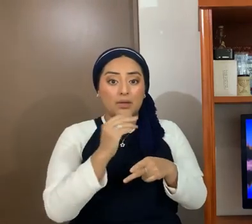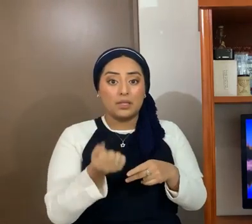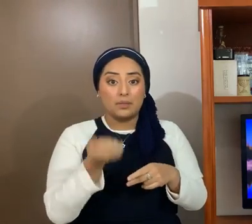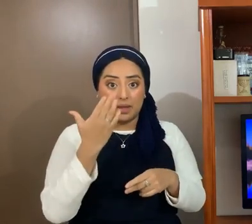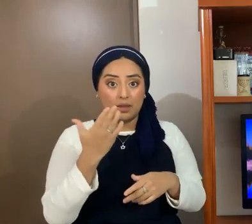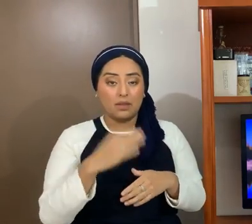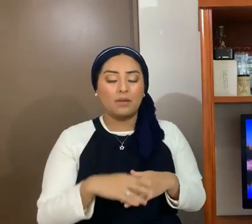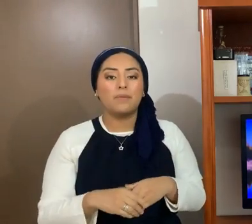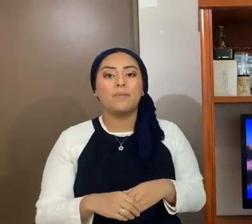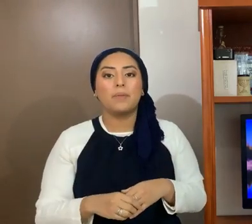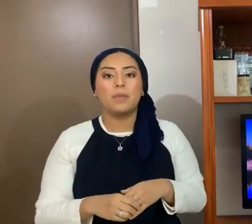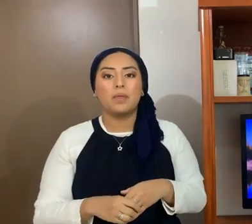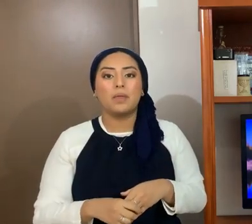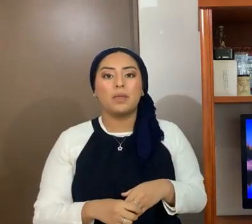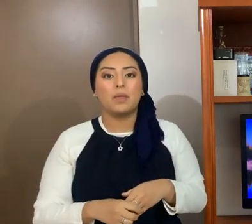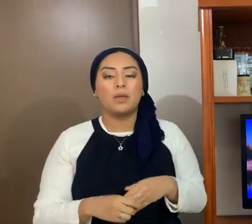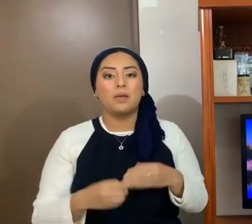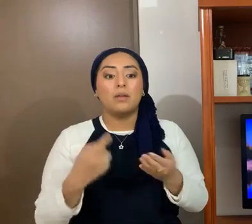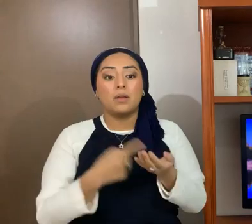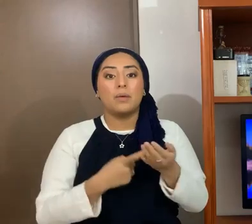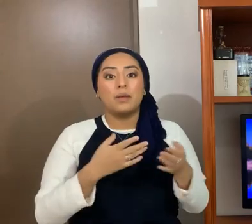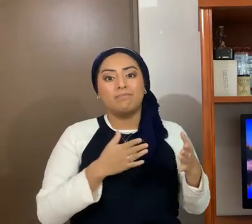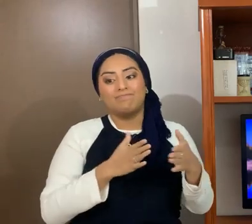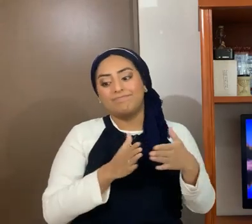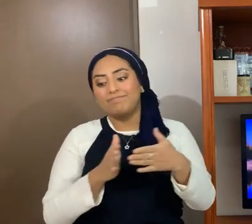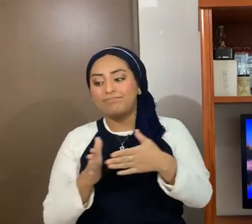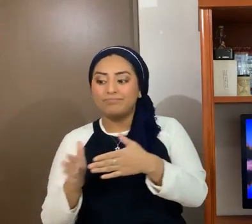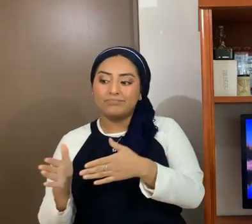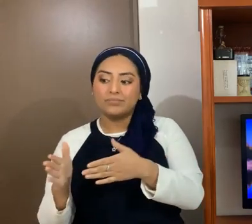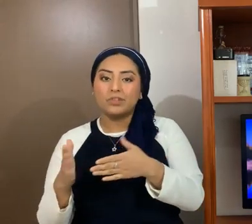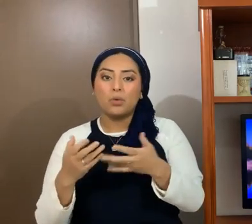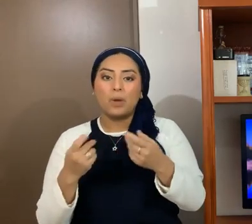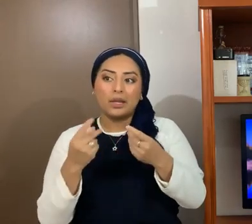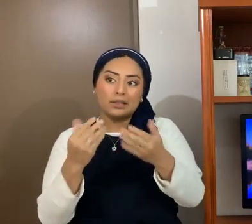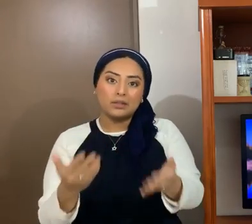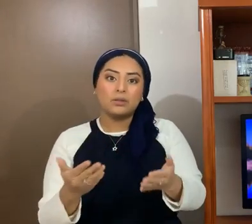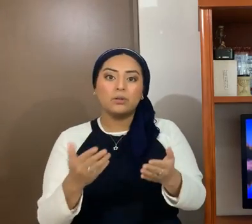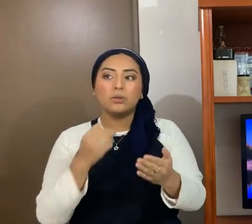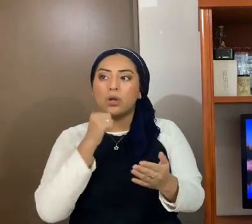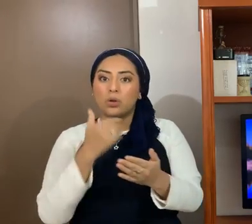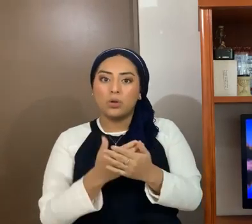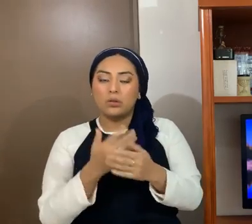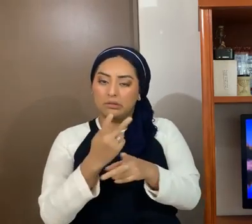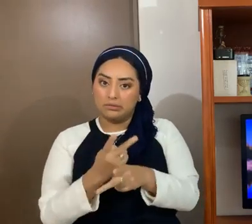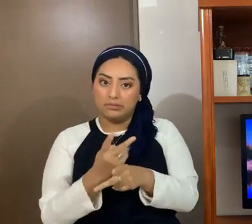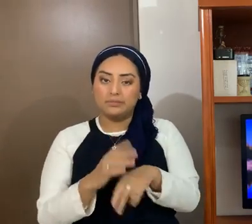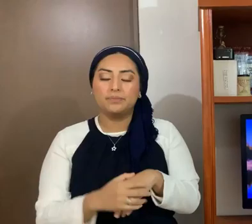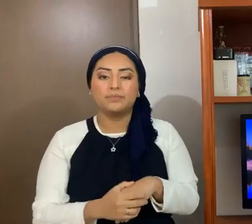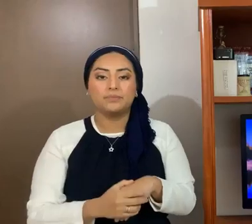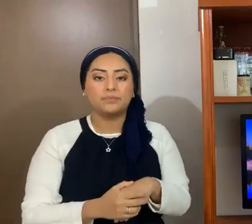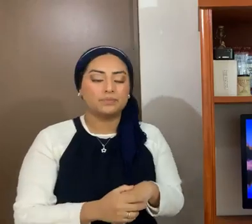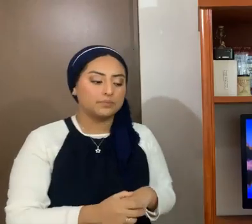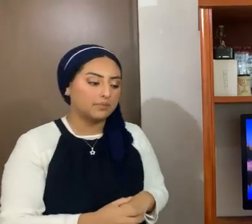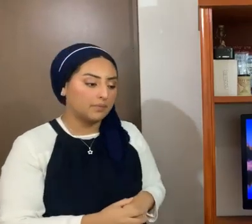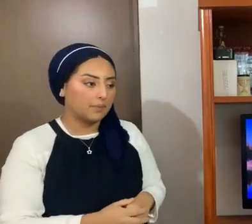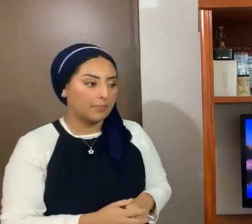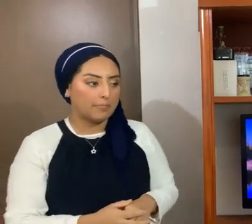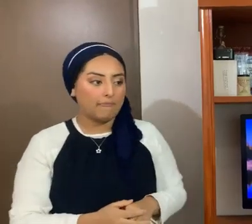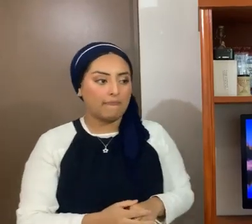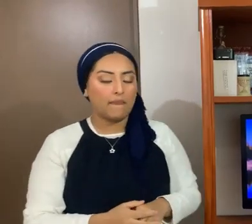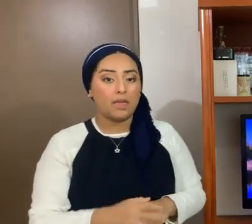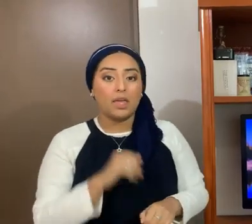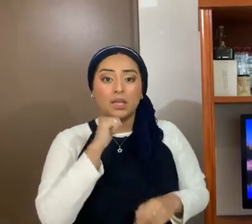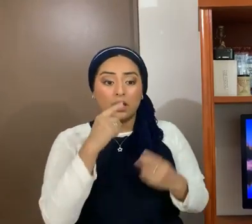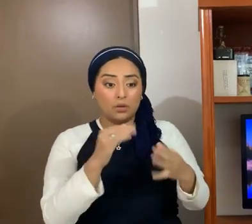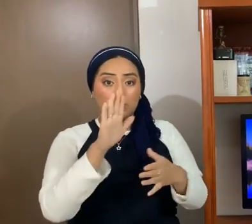ya guardas Shabbat, ya te estabas como desviando y empezabas a querer hacer cosas que no corresponden. Si retrajeres del día de Shabbat tu